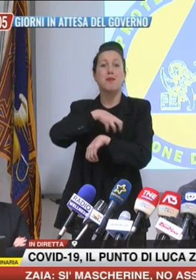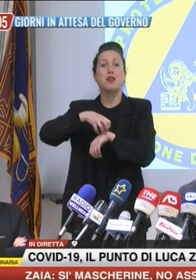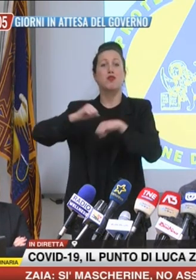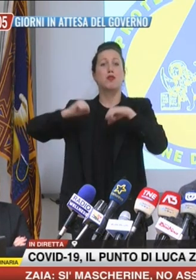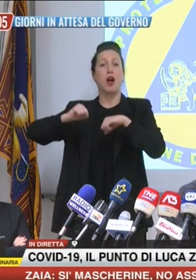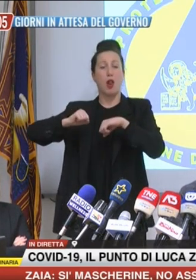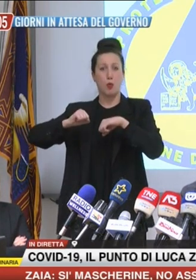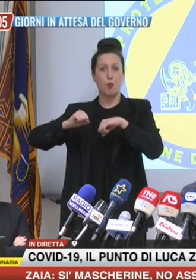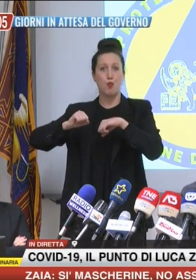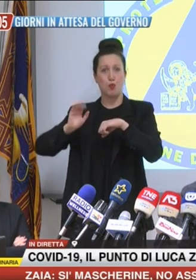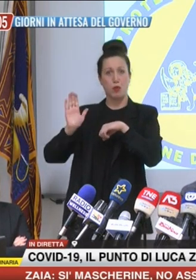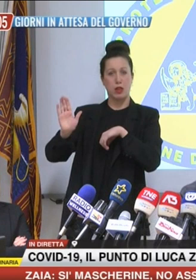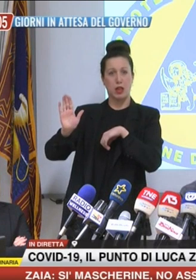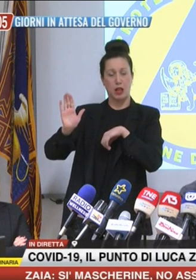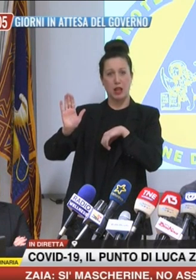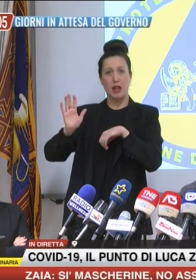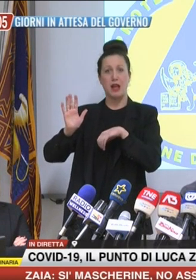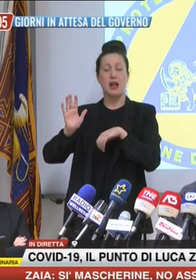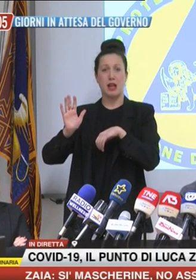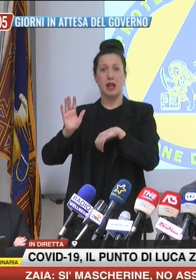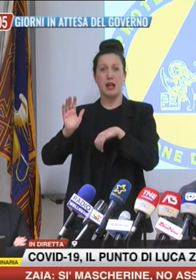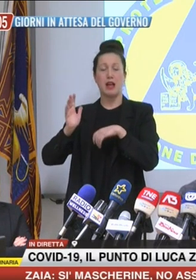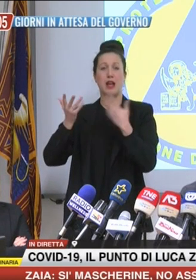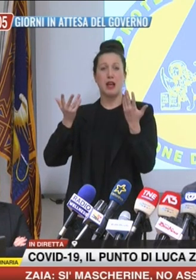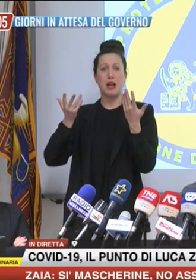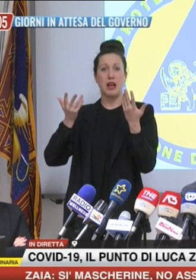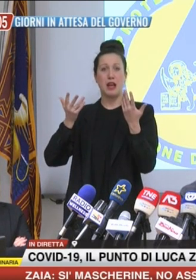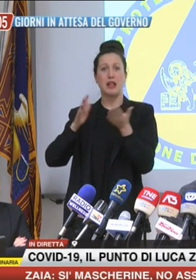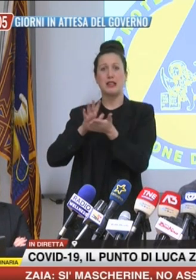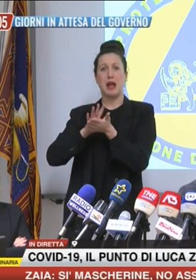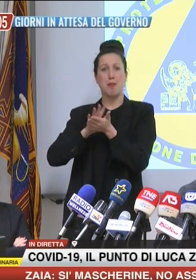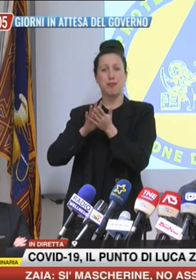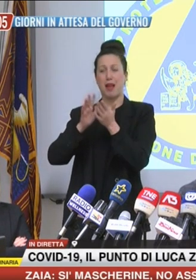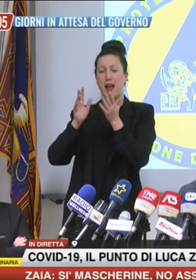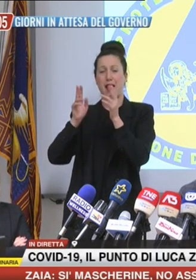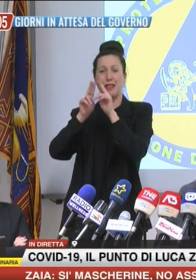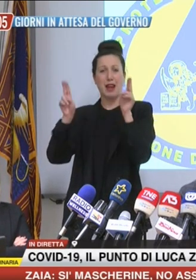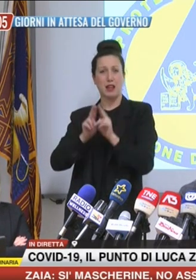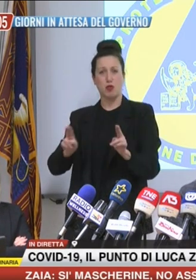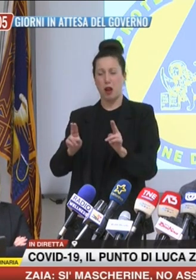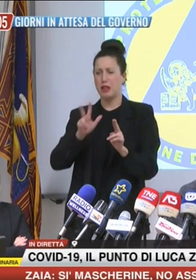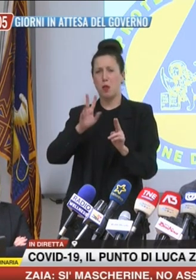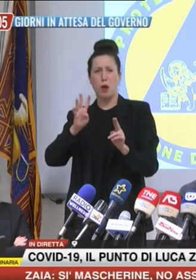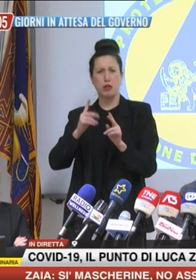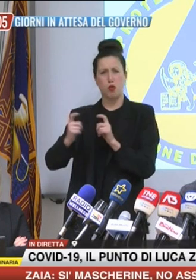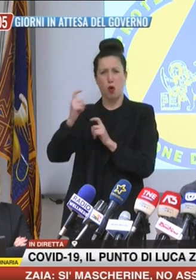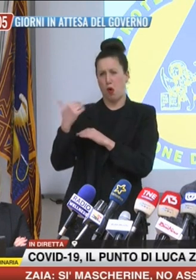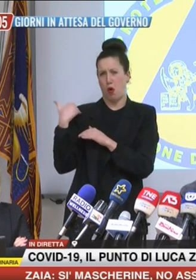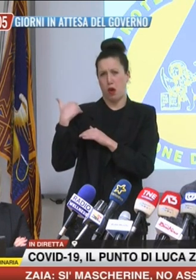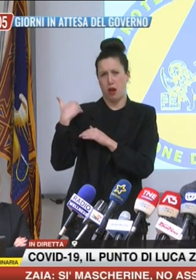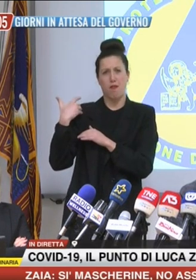salute nella stampa internazionale 3 o 4 giorni fa, e